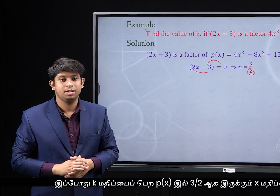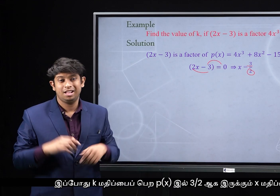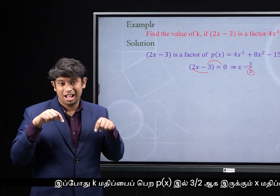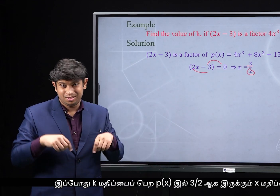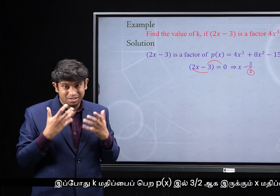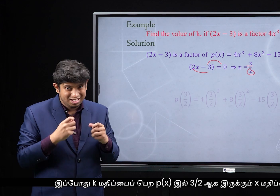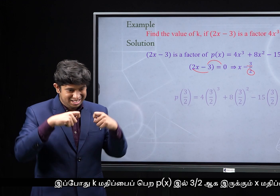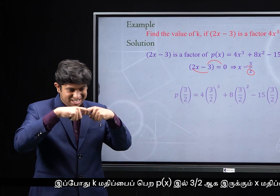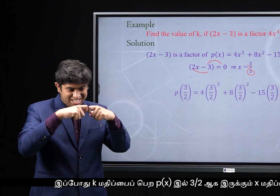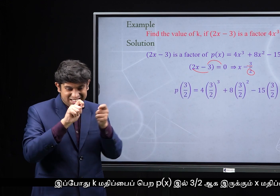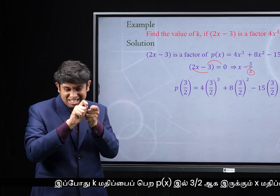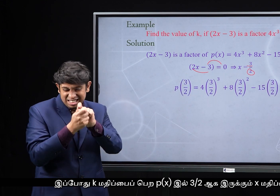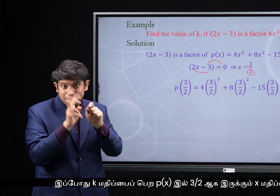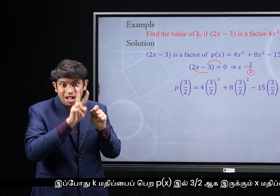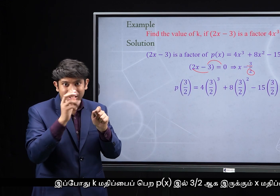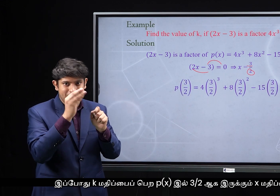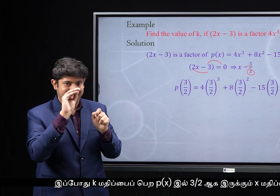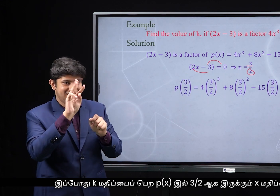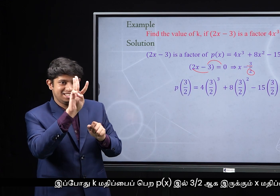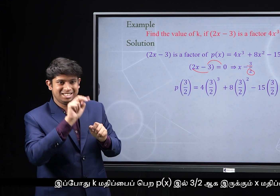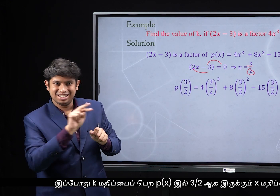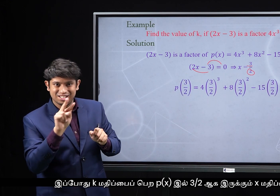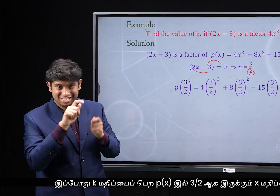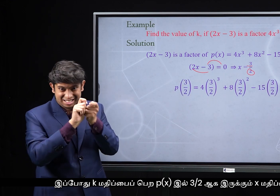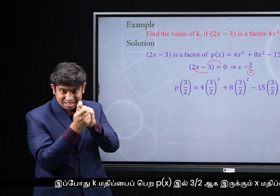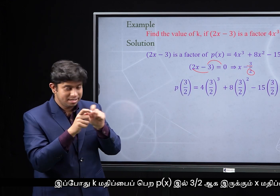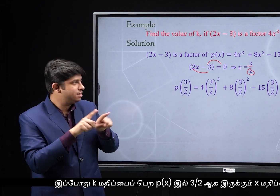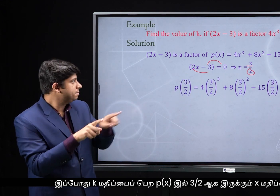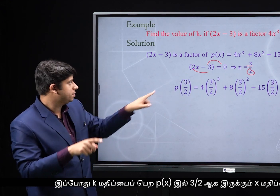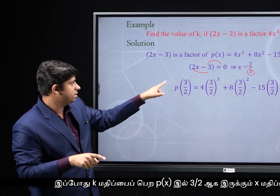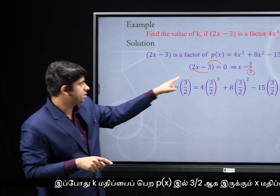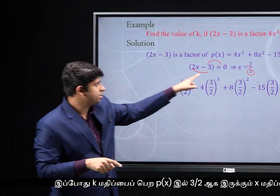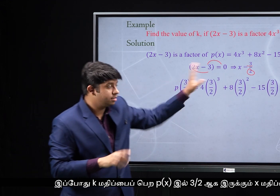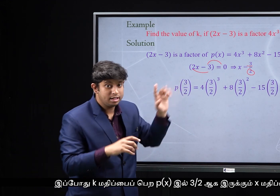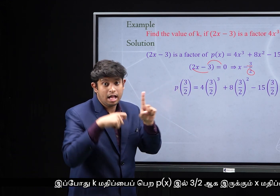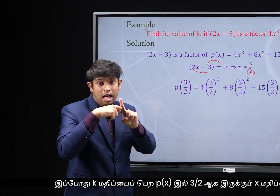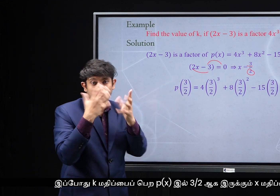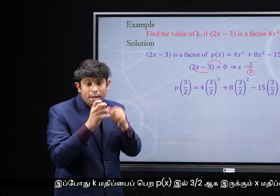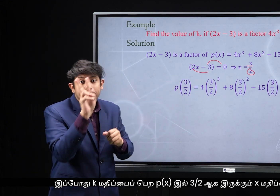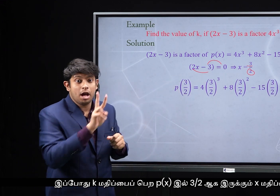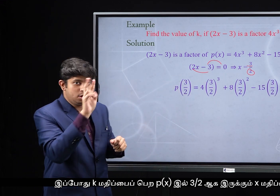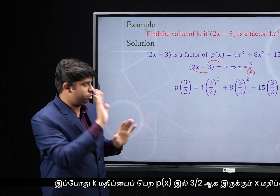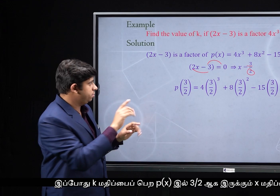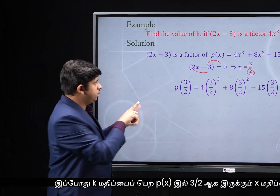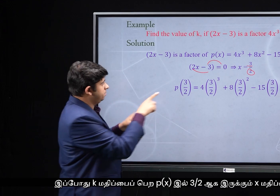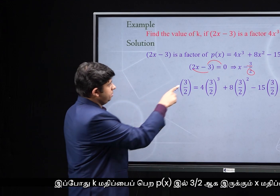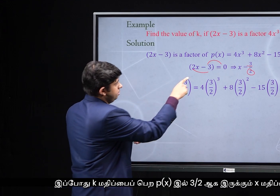இப்போது k இன் மதிப்பை பெற p வட்ட அடைப்புக்குறிக்குள் x இல் 3 கீழ்க்கோடு 2 ஆக பெருக்கும் x மதிப்பை மாற்றவும்.